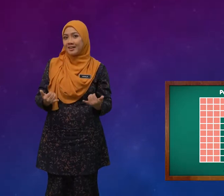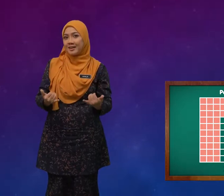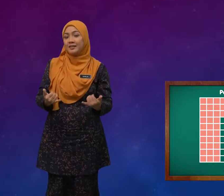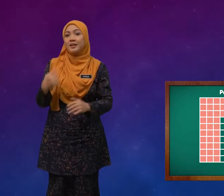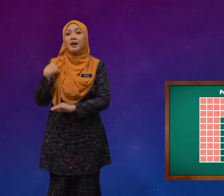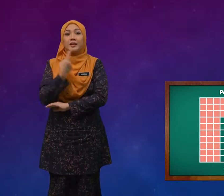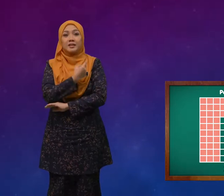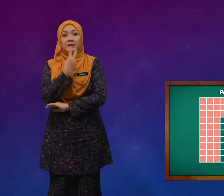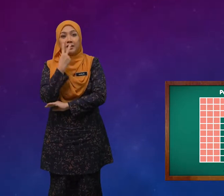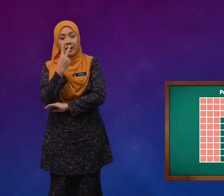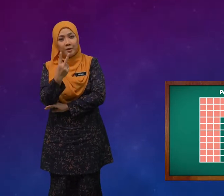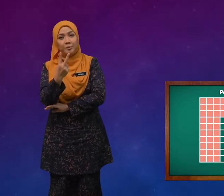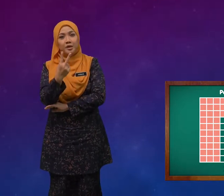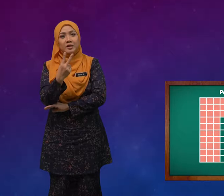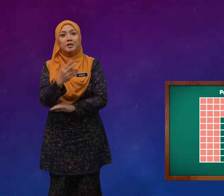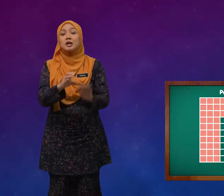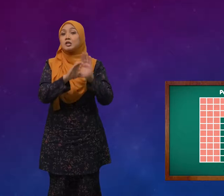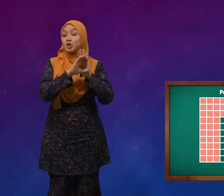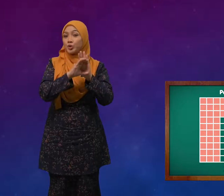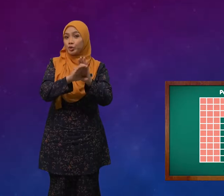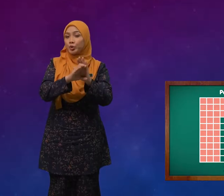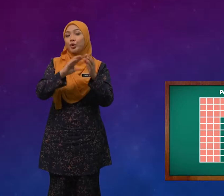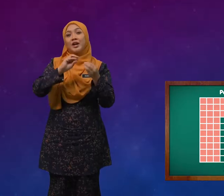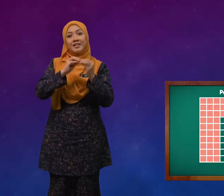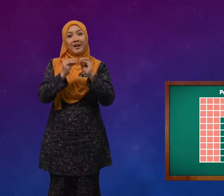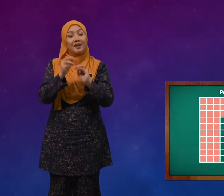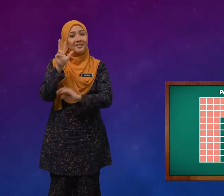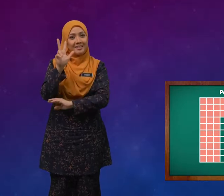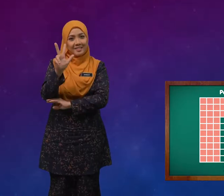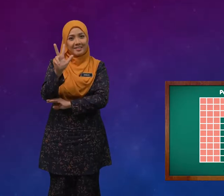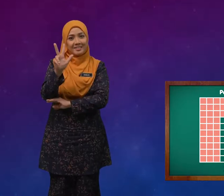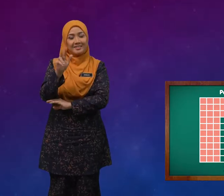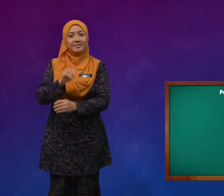Sekarang, kita lihat pula contoh yang ketiga.